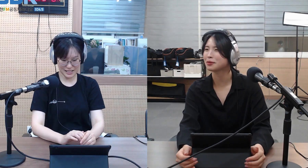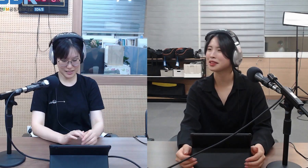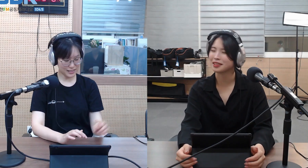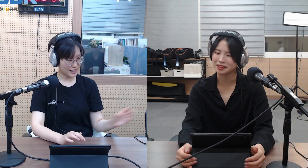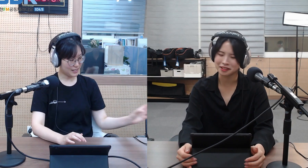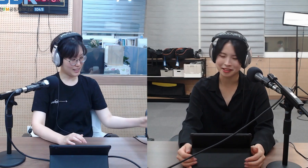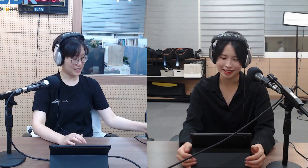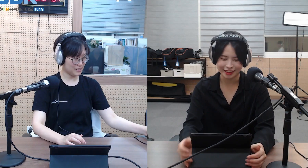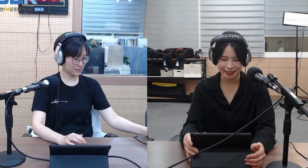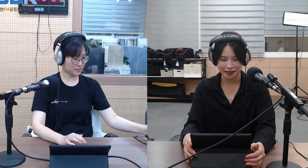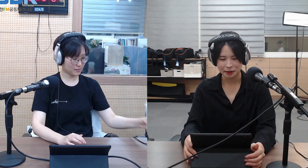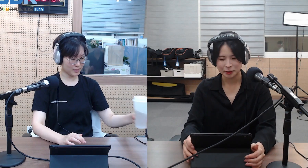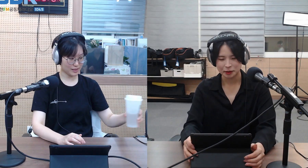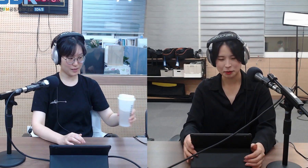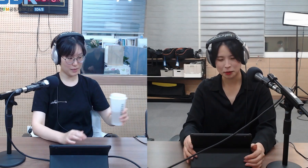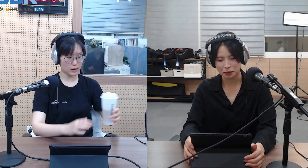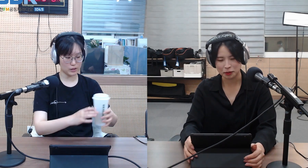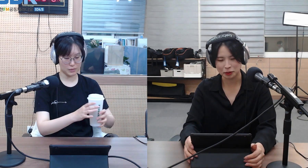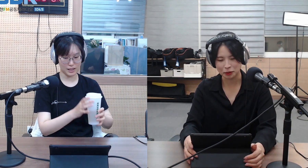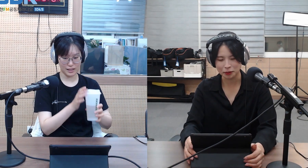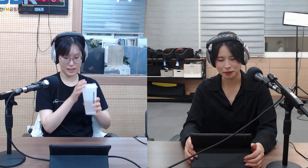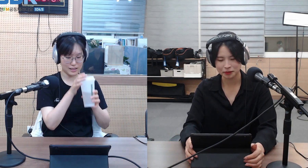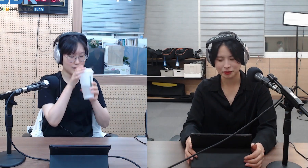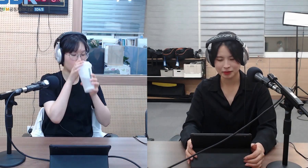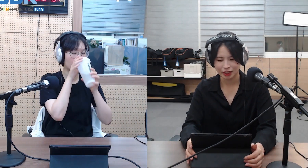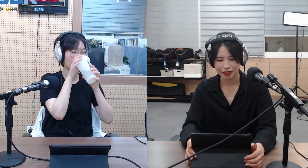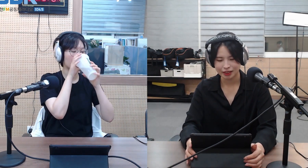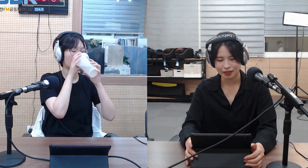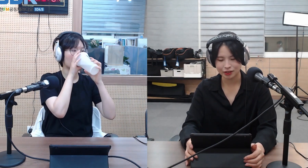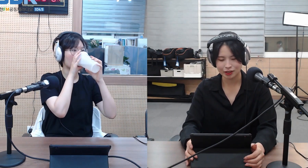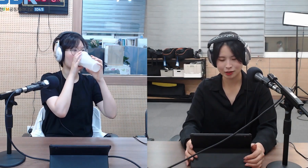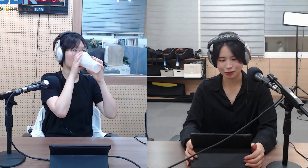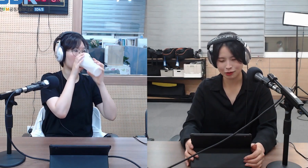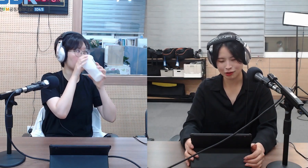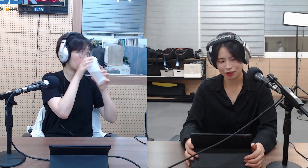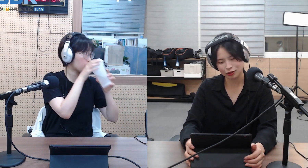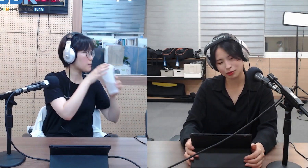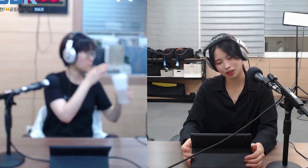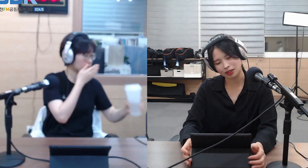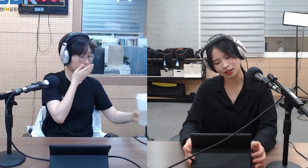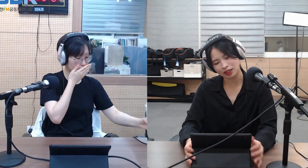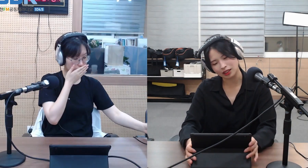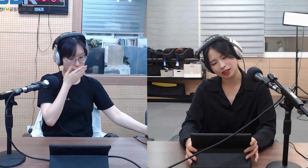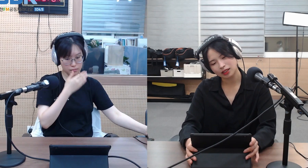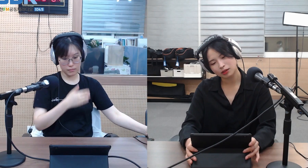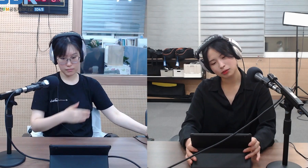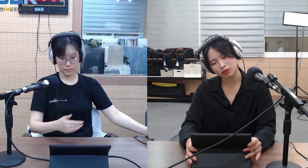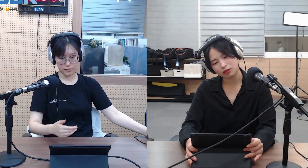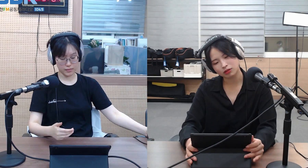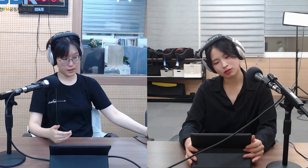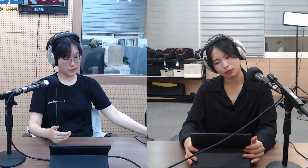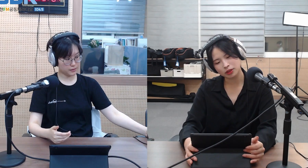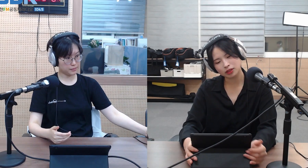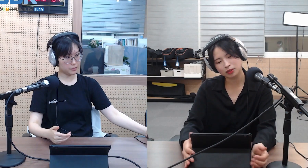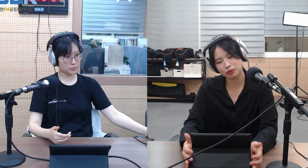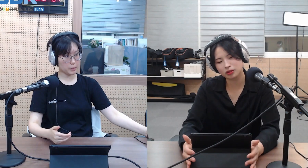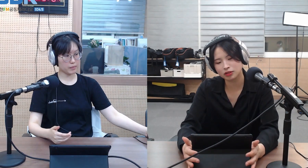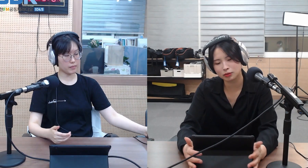말이에요. 네네네. 배웠습니다. 이런 식으로 해주시면 되는데 뭐 패스트푸드점에서